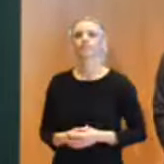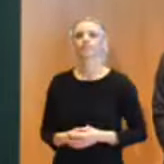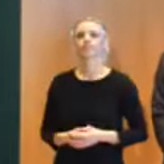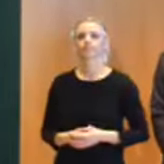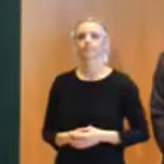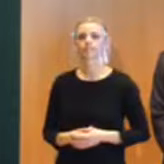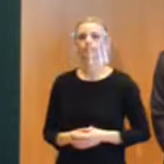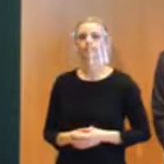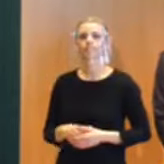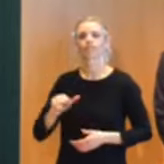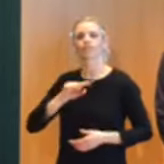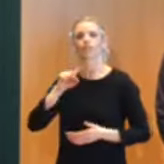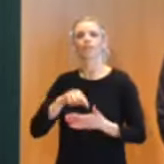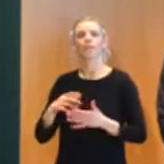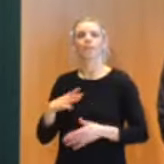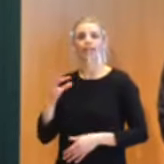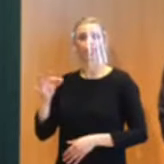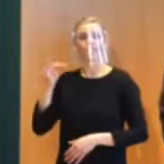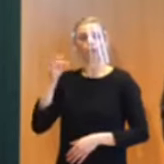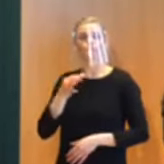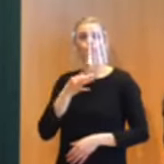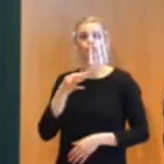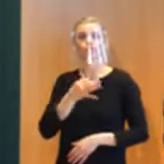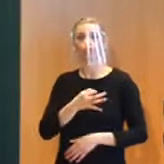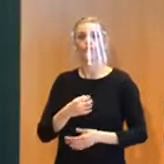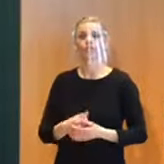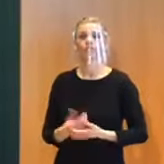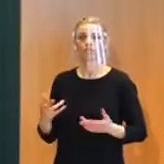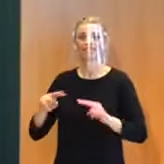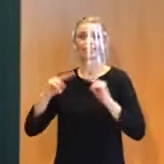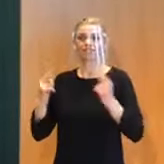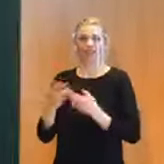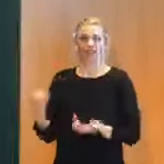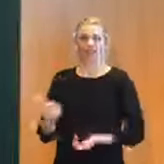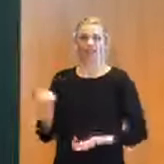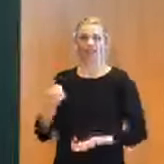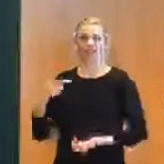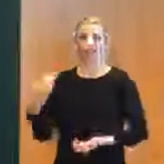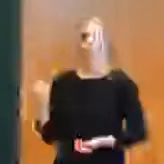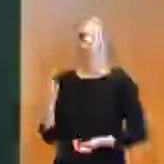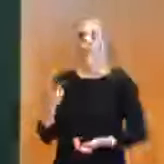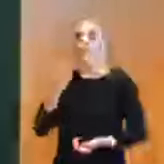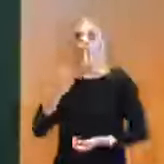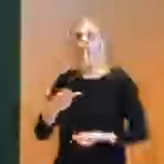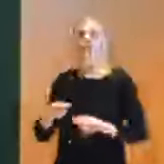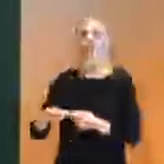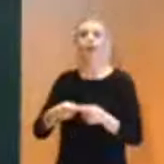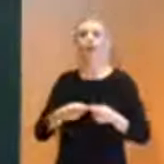A ešte mám otázku, pán Kočok, že nám bolo dnes vec počiť, ale napriek tomu, že to vyzerá, že koalícia